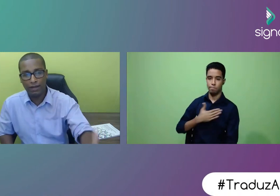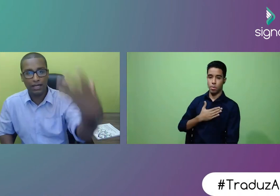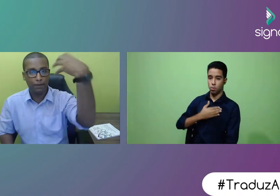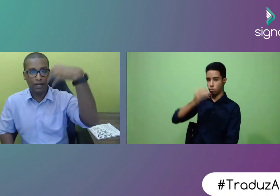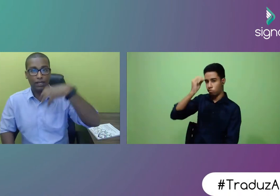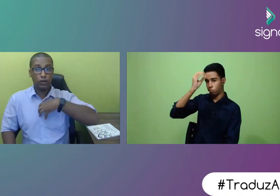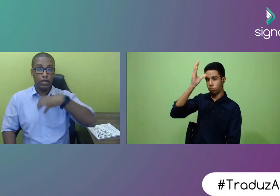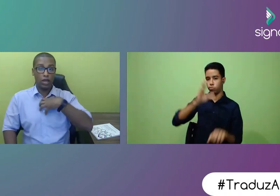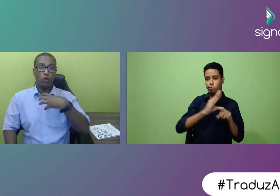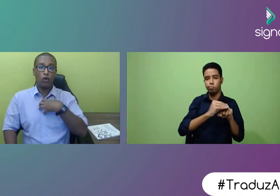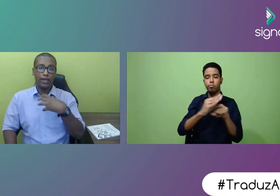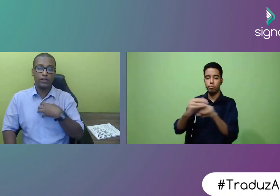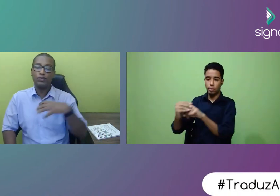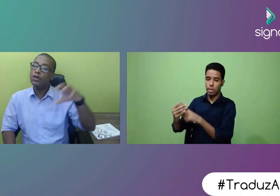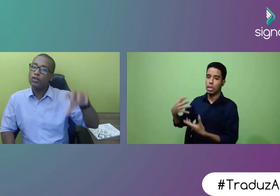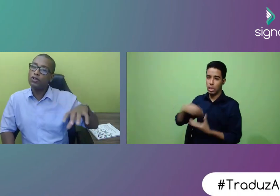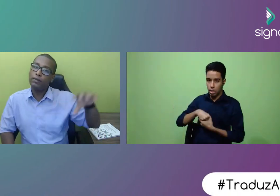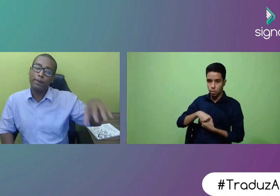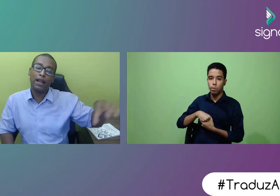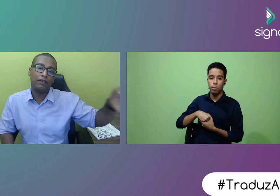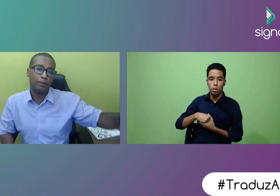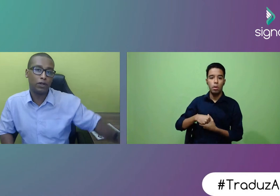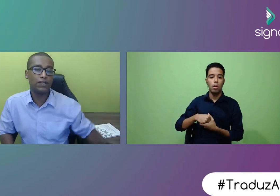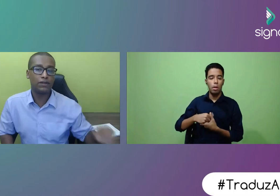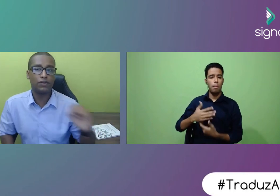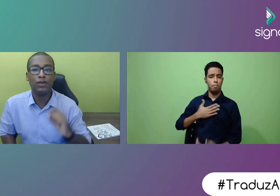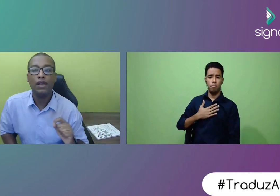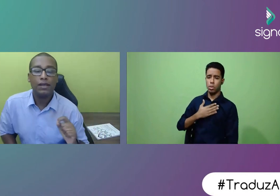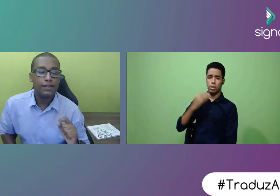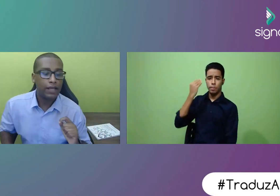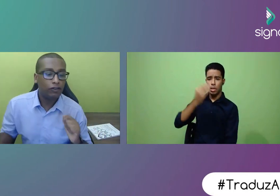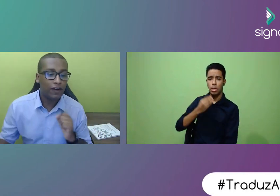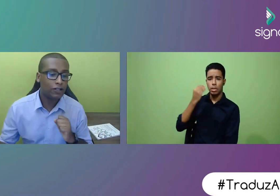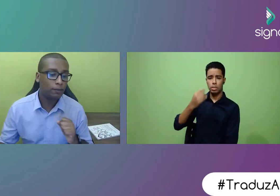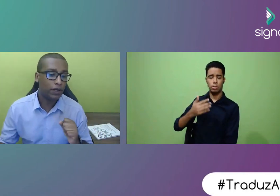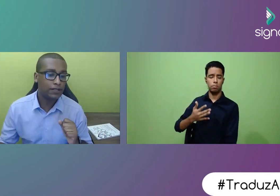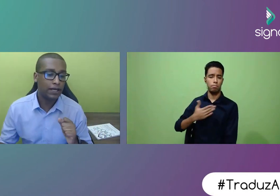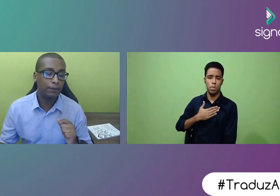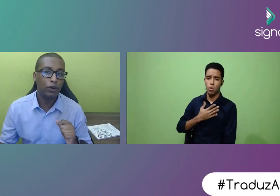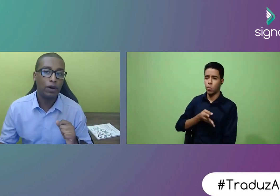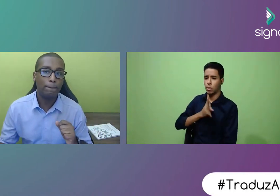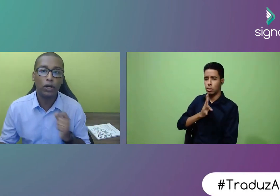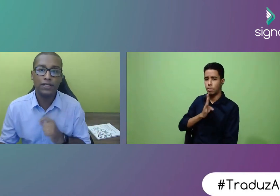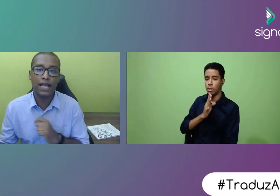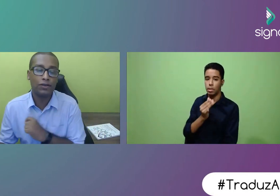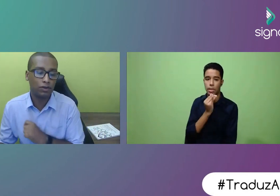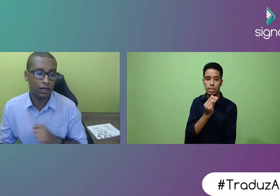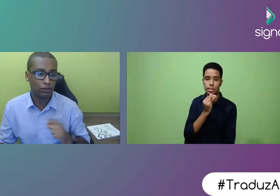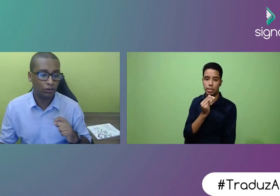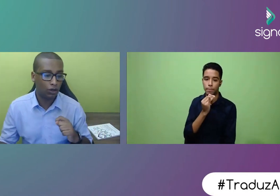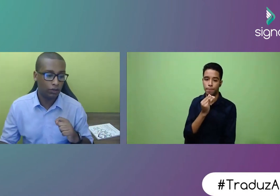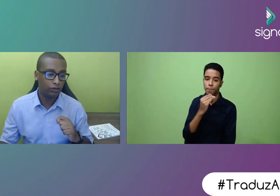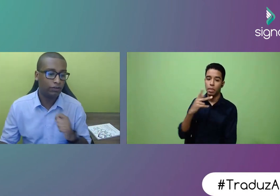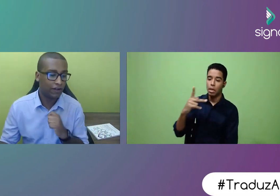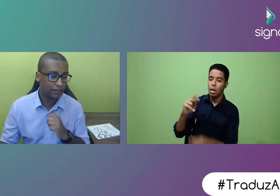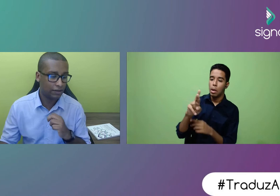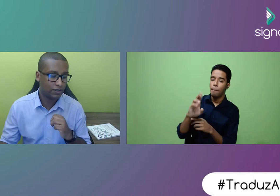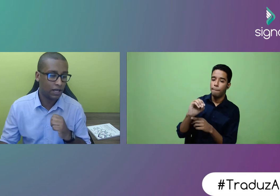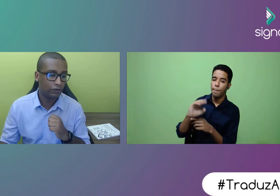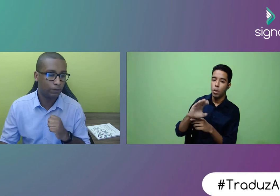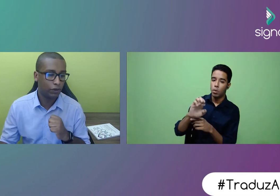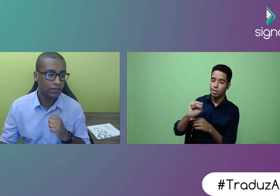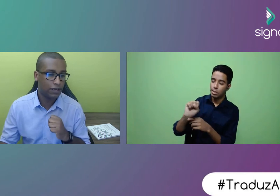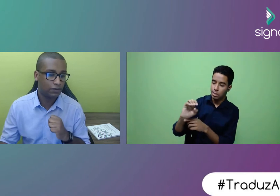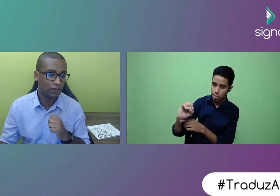ela é determinada pelo aquilo que eu conheço sobre a palavra processo. Se eu faço, por exemplo, processo tradutório. Faz